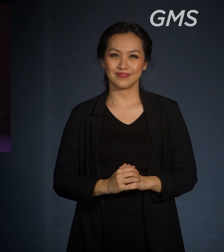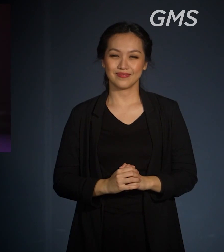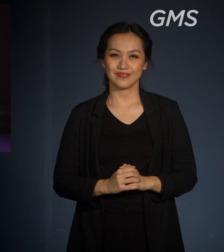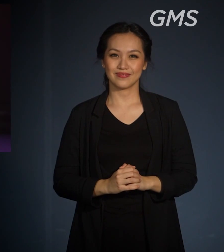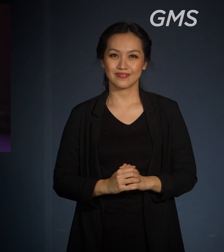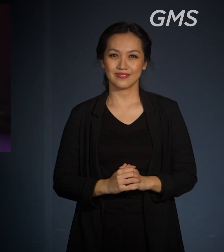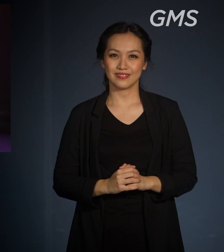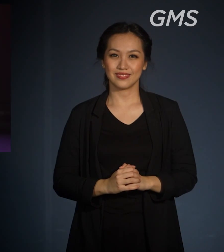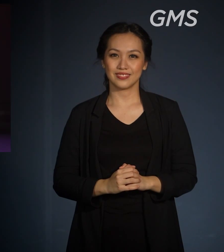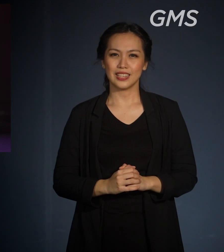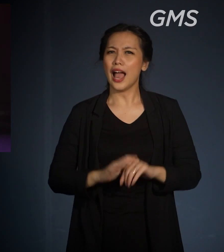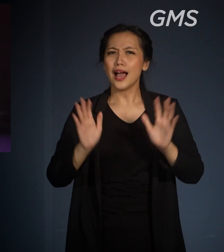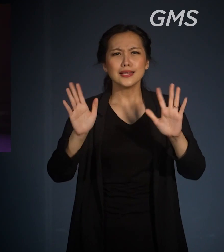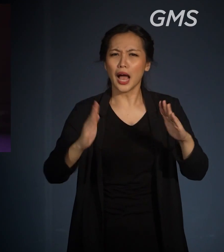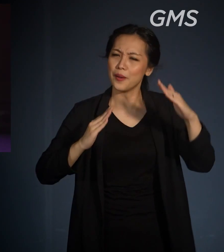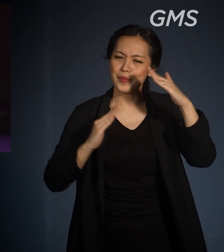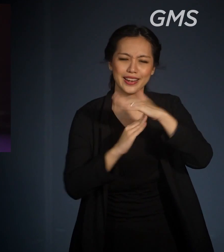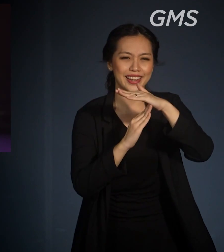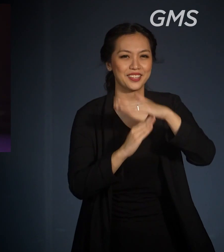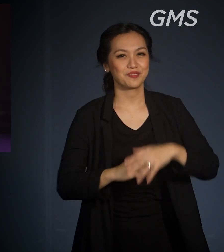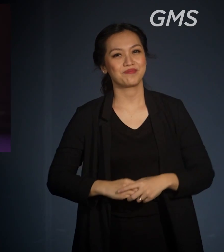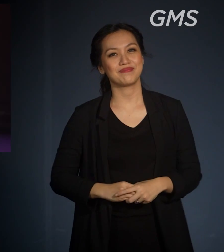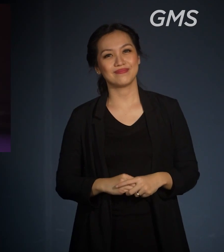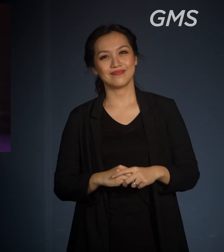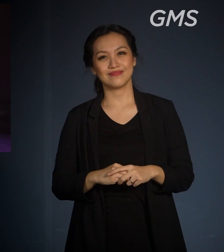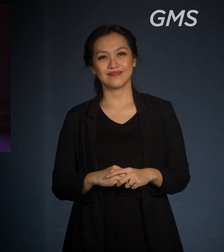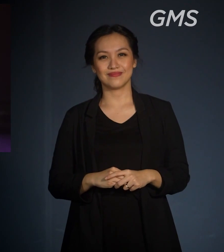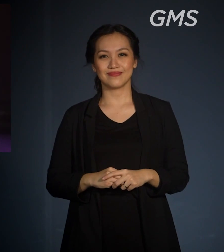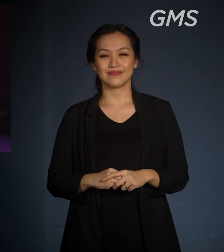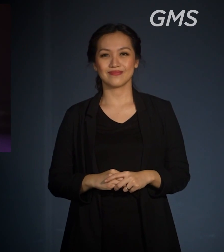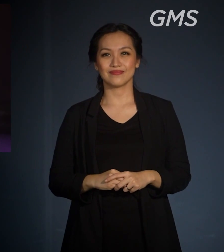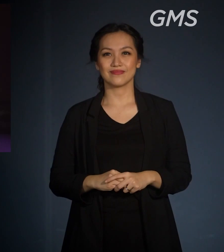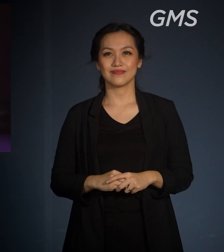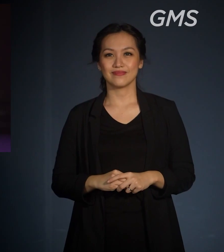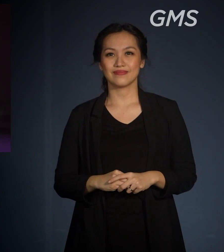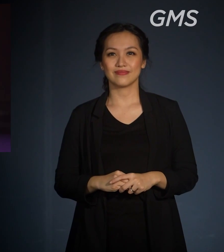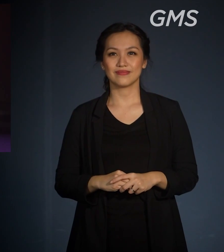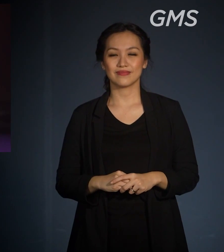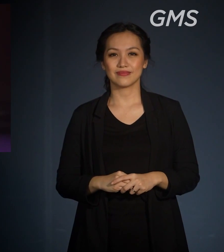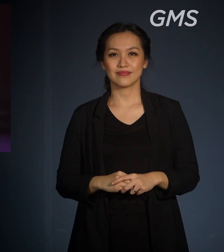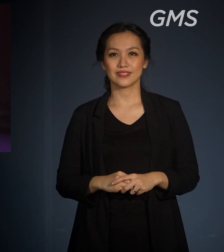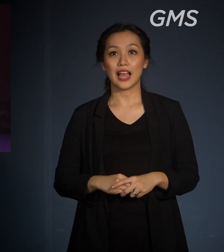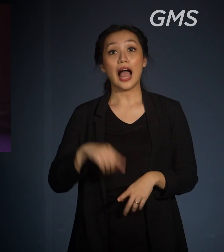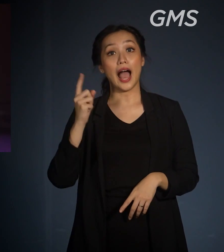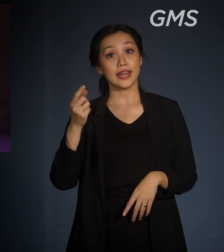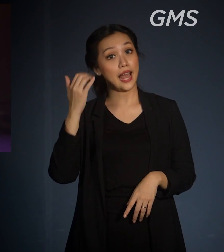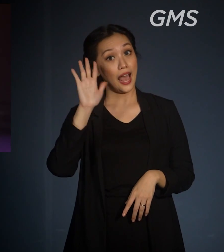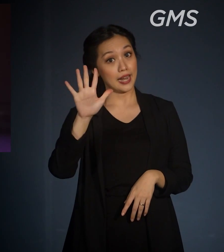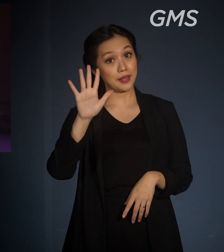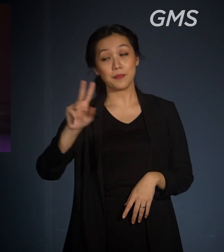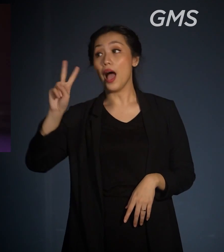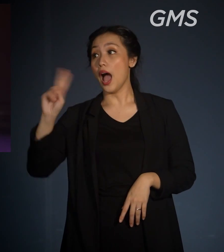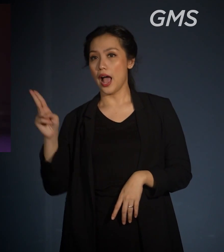jadi jangan berhenti, saudara. Nah, bagaimana hari ini saya mau bagikan Anda 5 hal. Bagaimana kita bisa